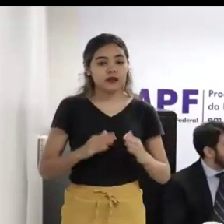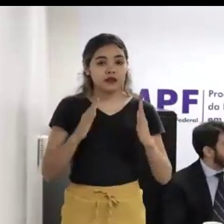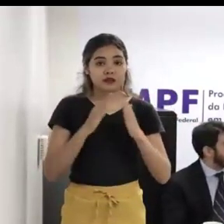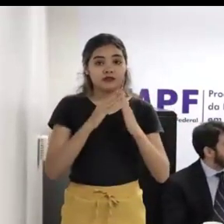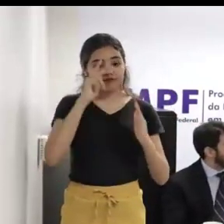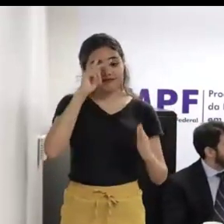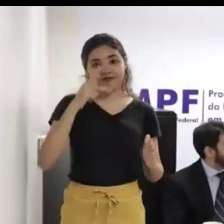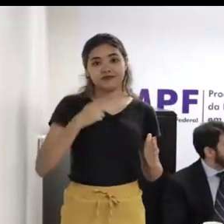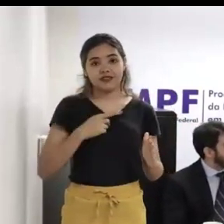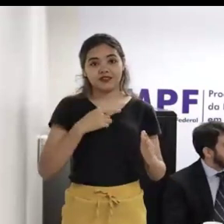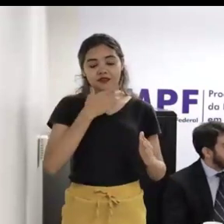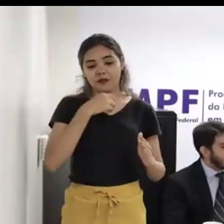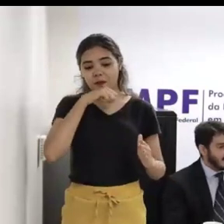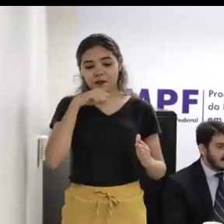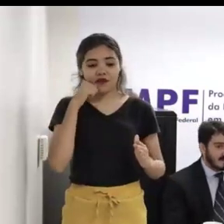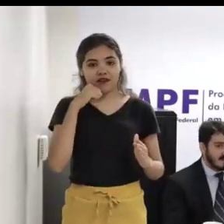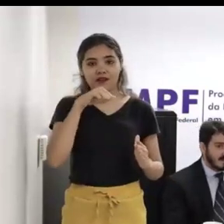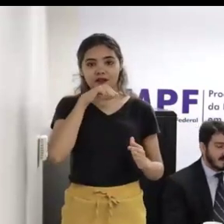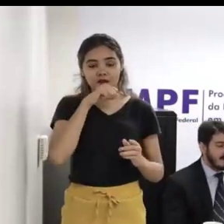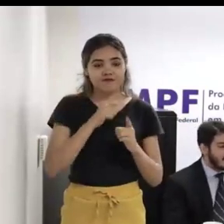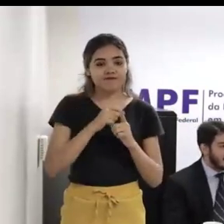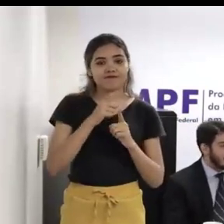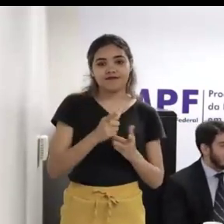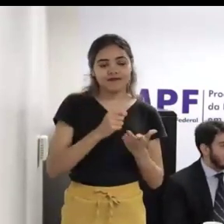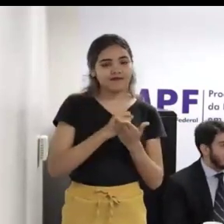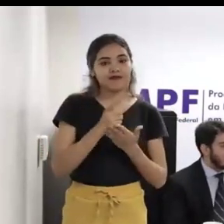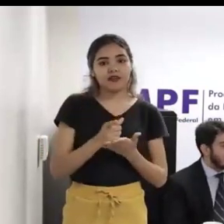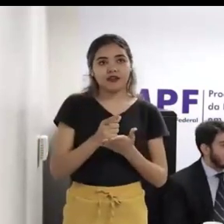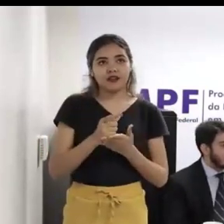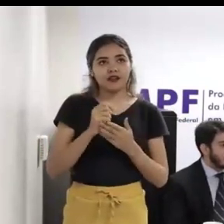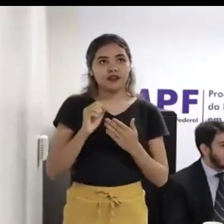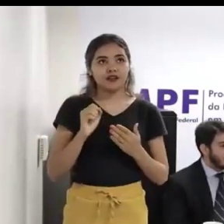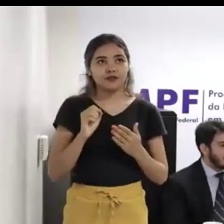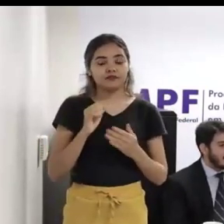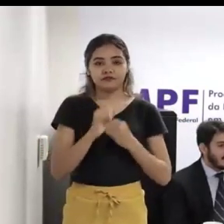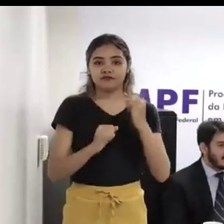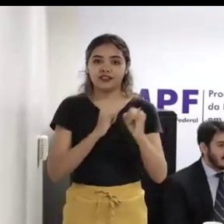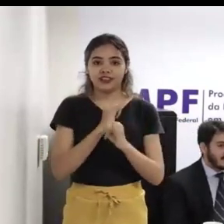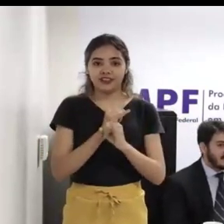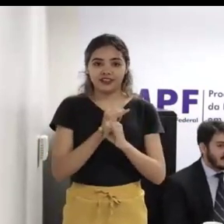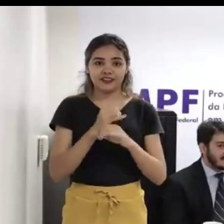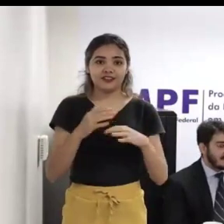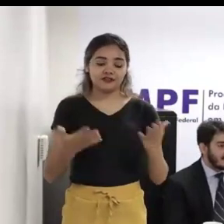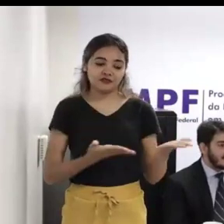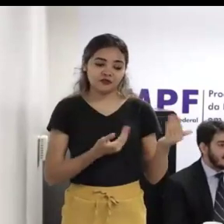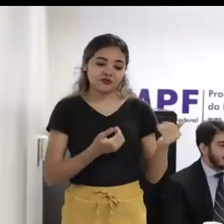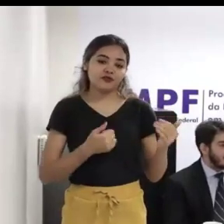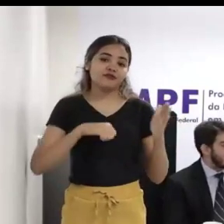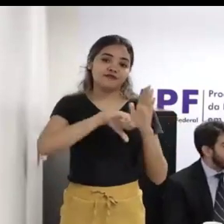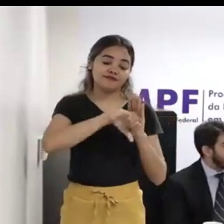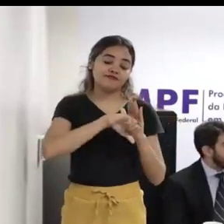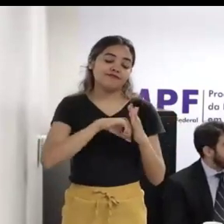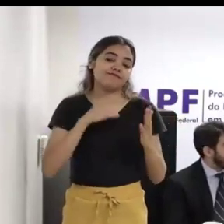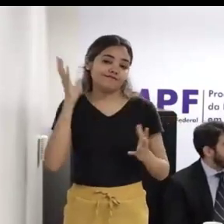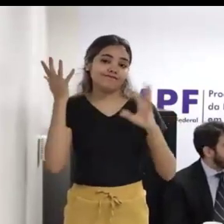né e sem que as famílias Tem qualquer conhecimento nem cogit que isso esteja acontecendo e a internet infelizmente